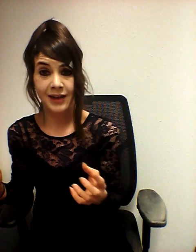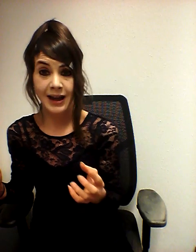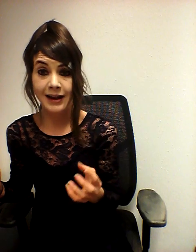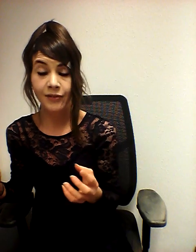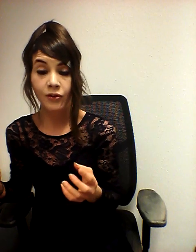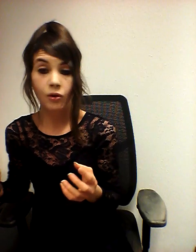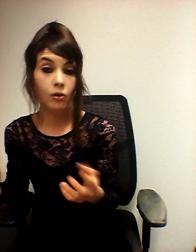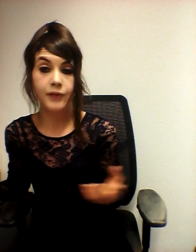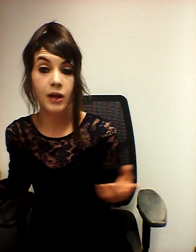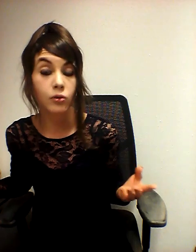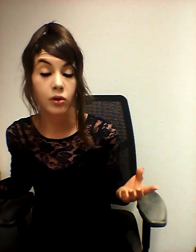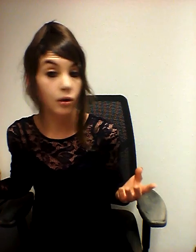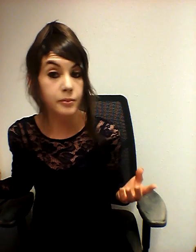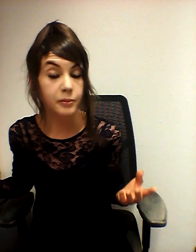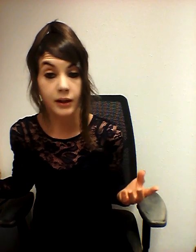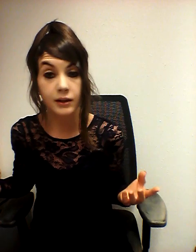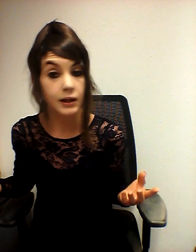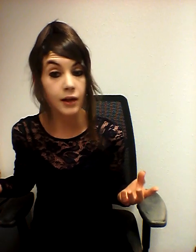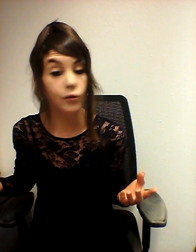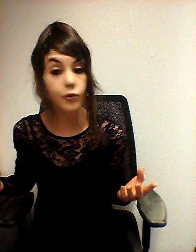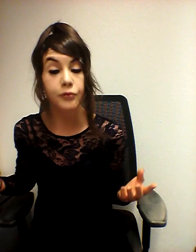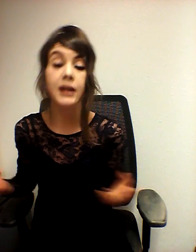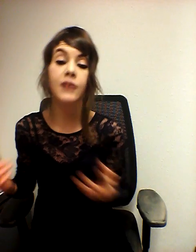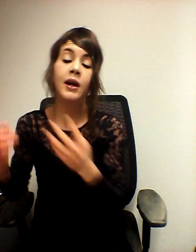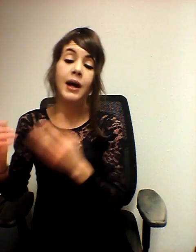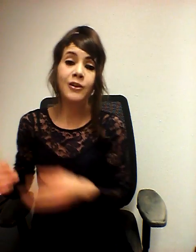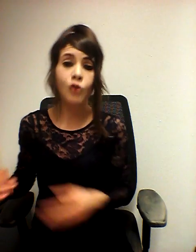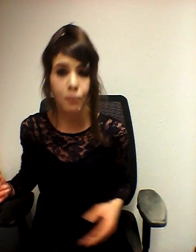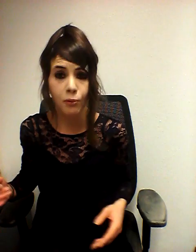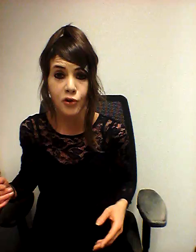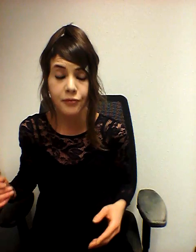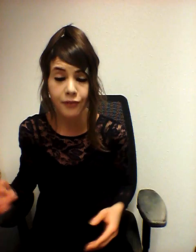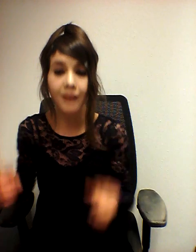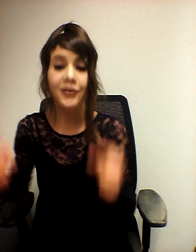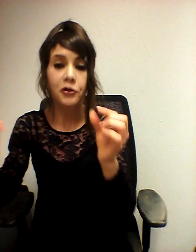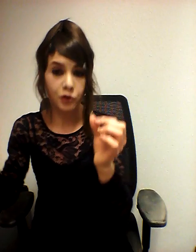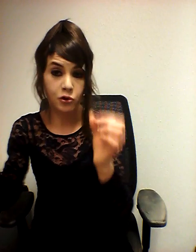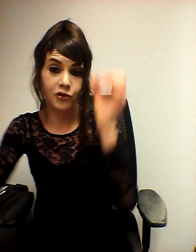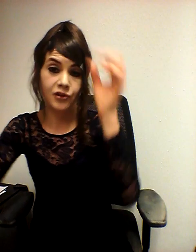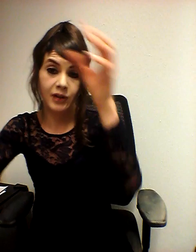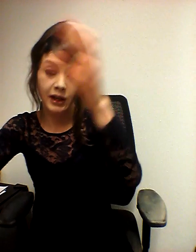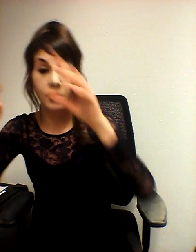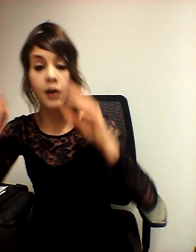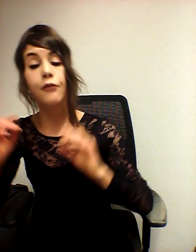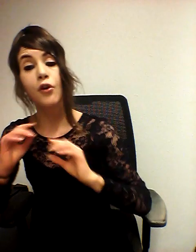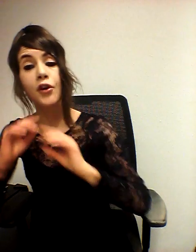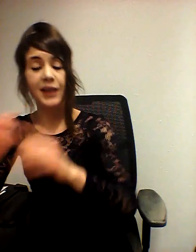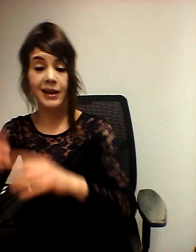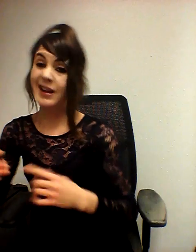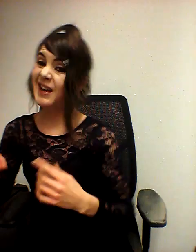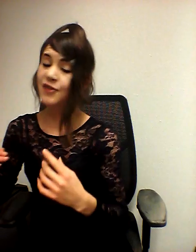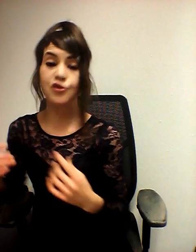aan of jij nu een calorie beperkt dieet volcht of niet aan het oplossen van tekorten in vocht en is